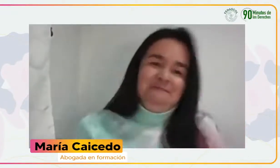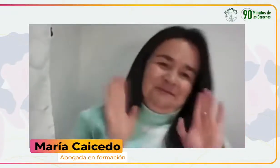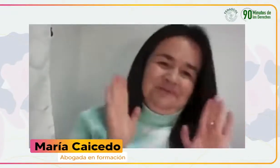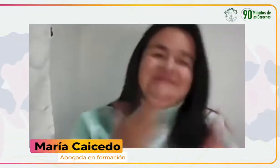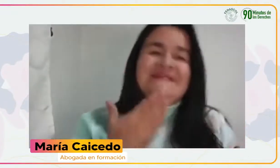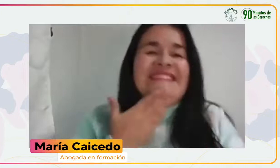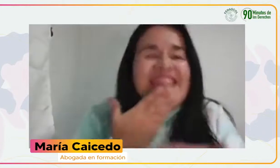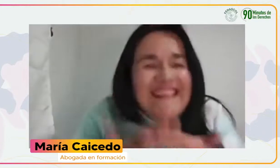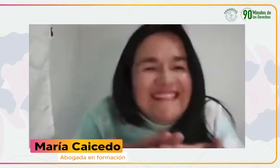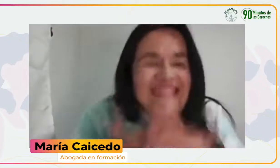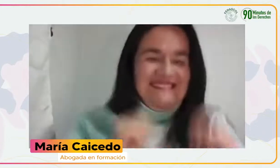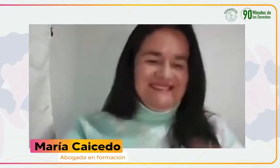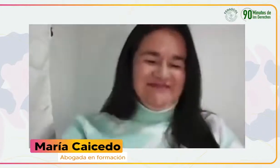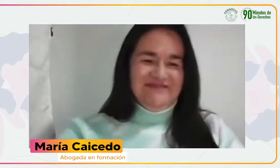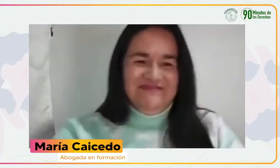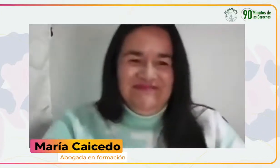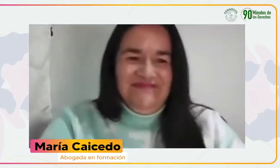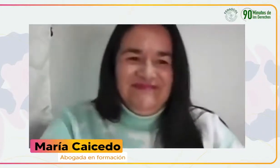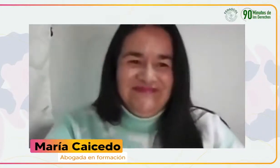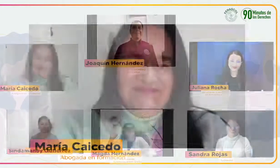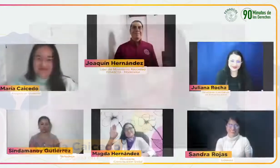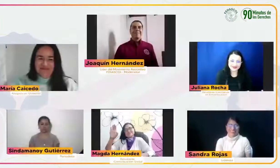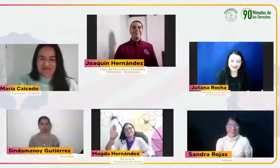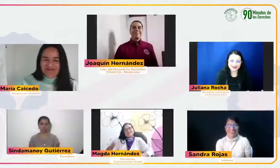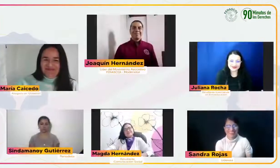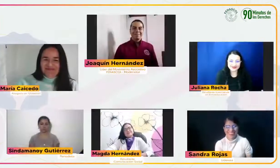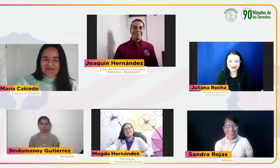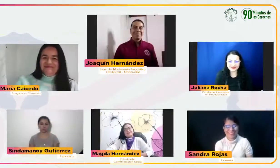formas de ser de cada mujer. Muchas gracias.